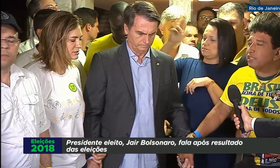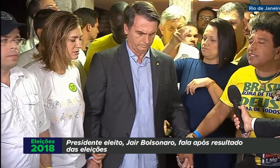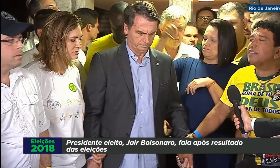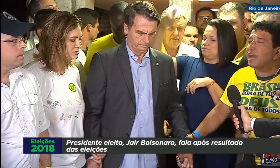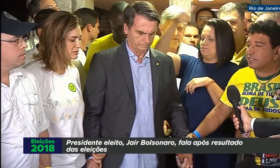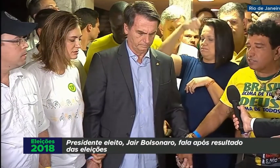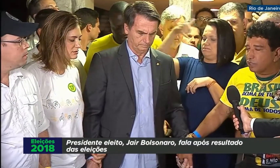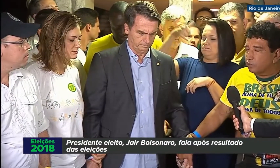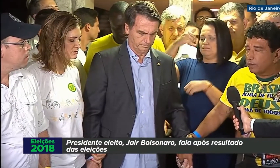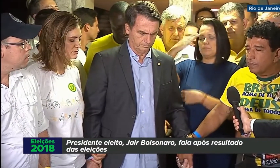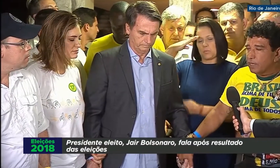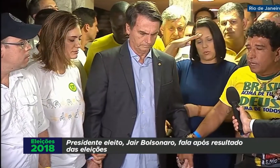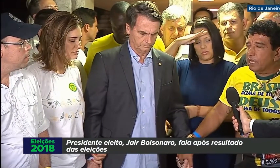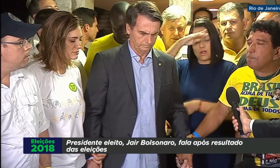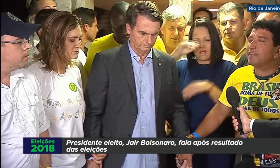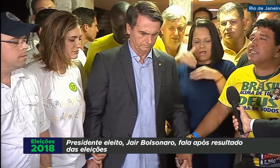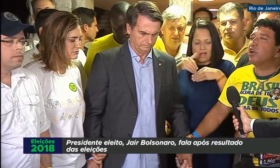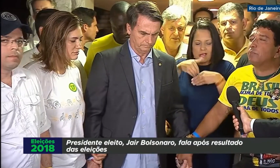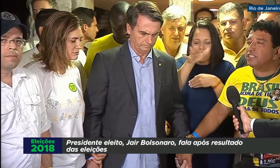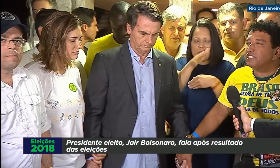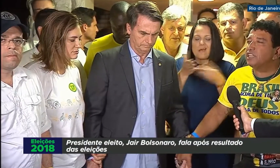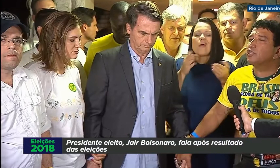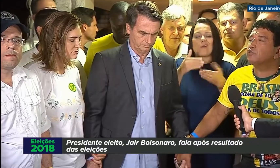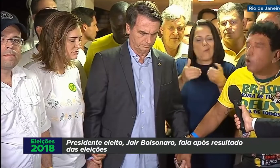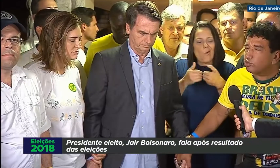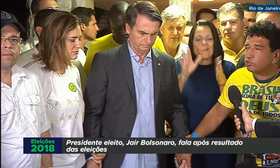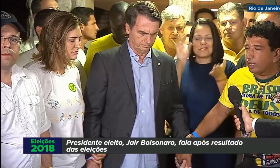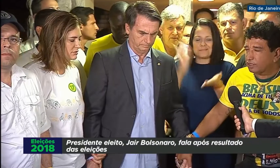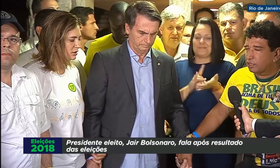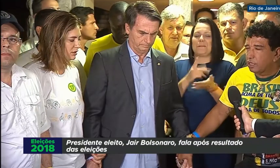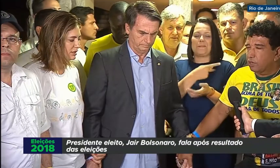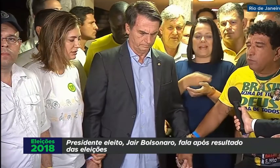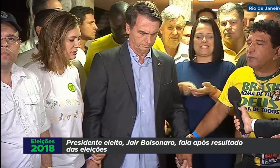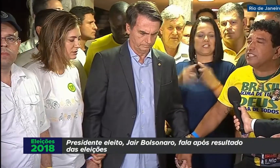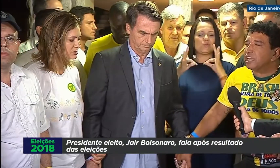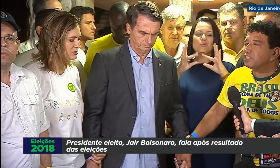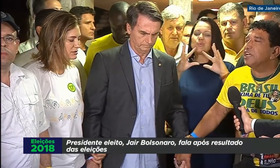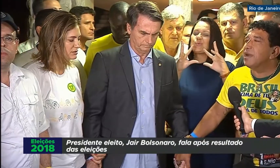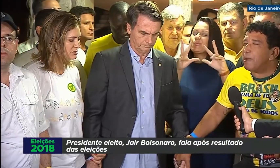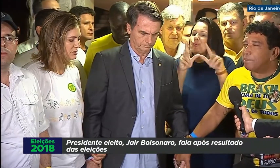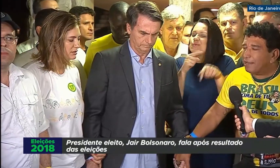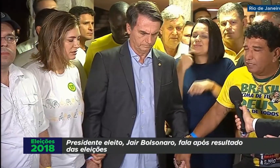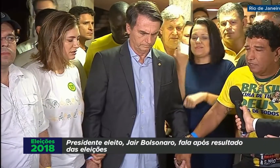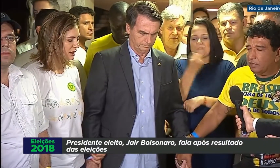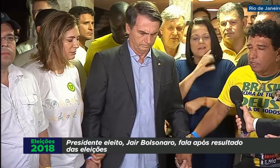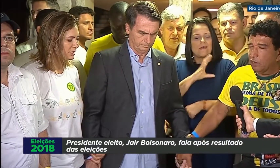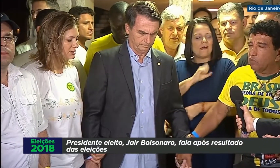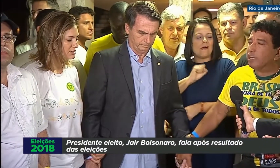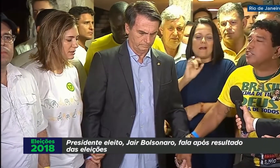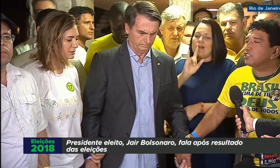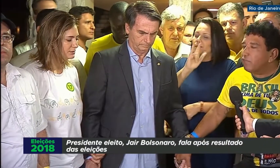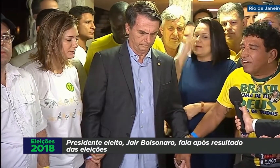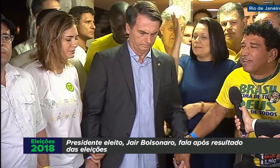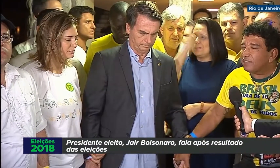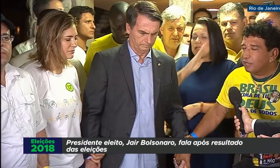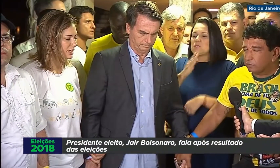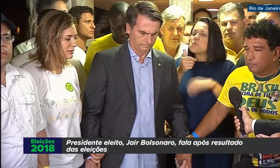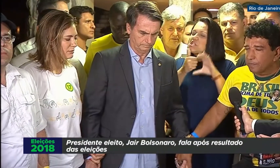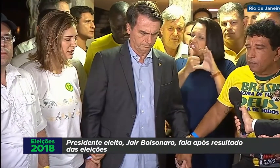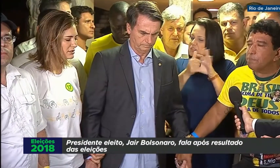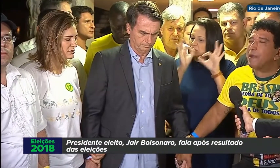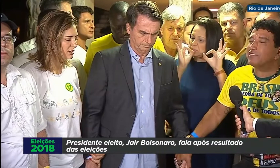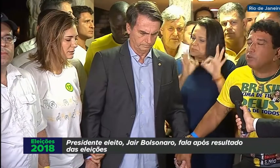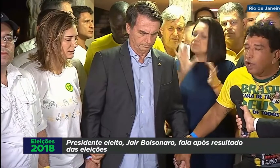a partir dessa data, Senhor, ele passa a ser o presidente de todos nós. Um presidente que ama a pátria. Um cristão